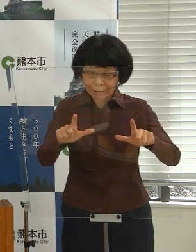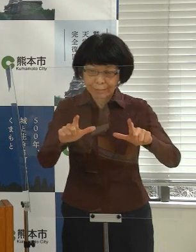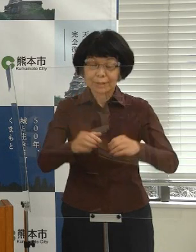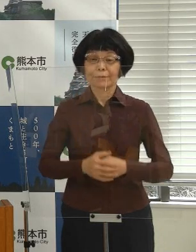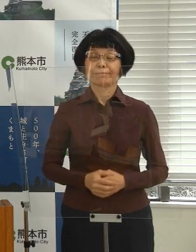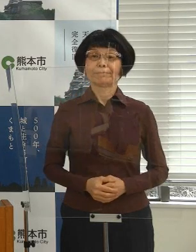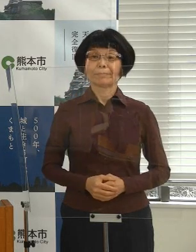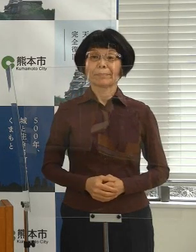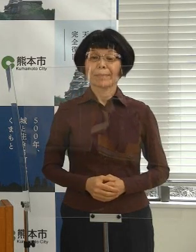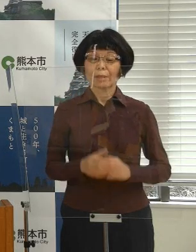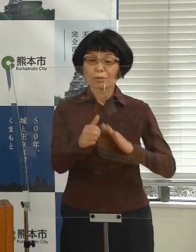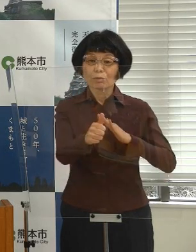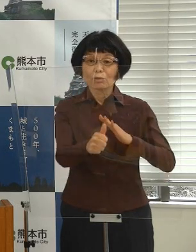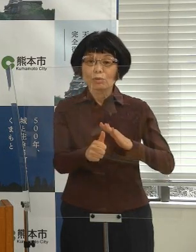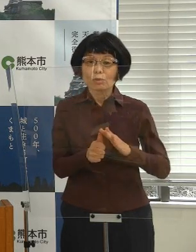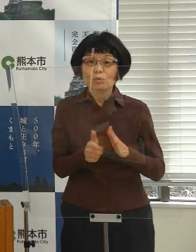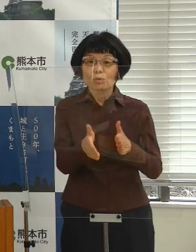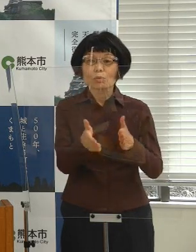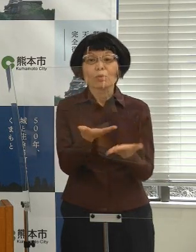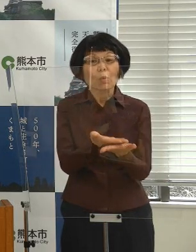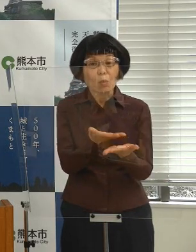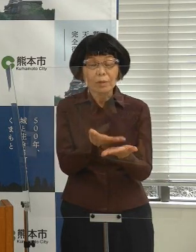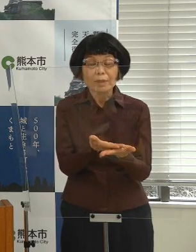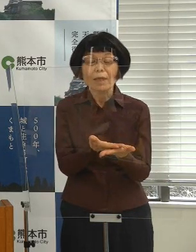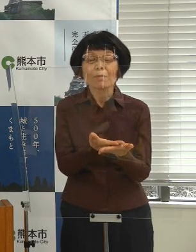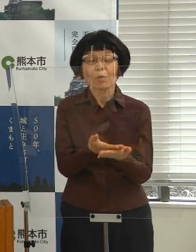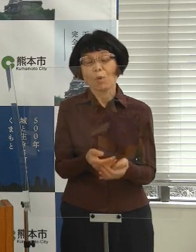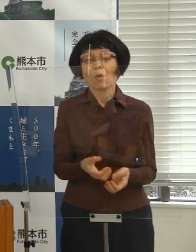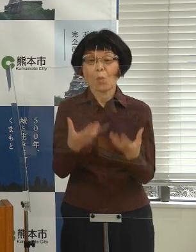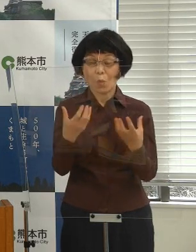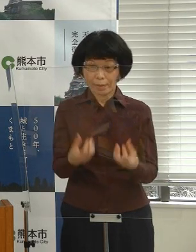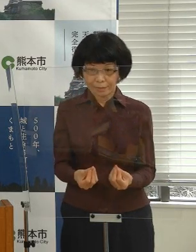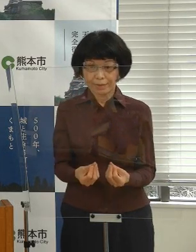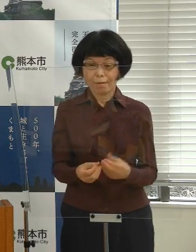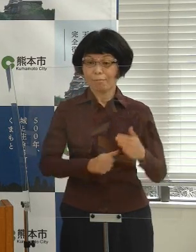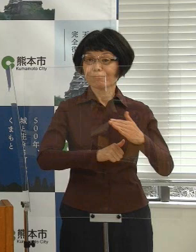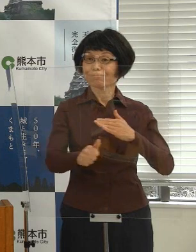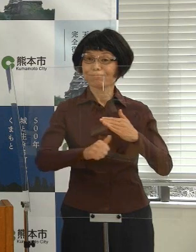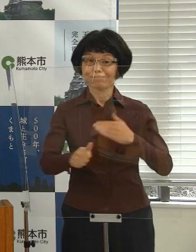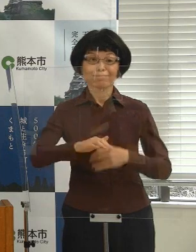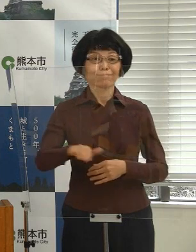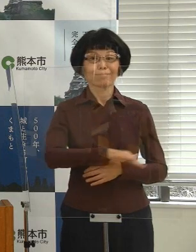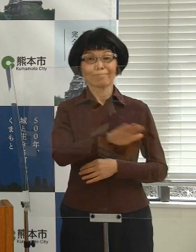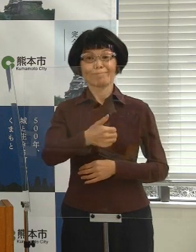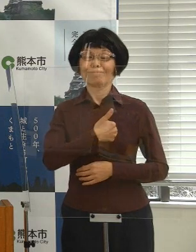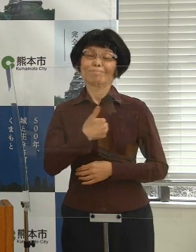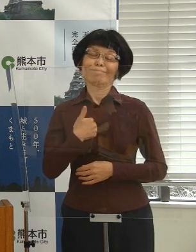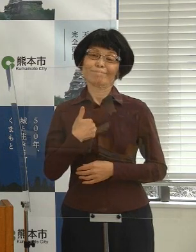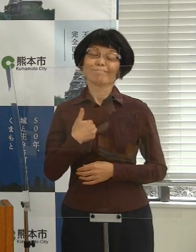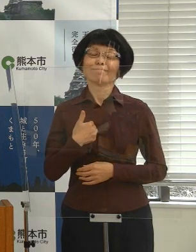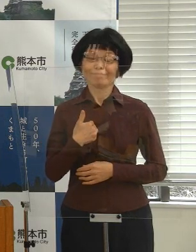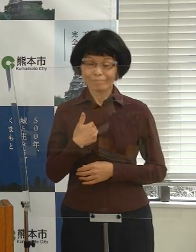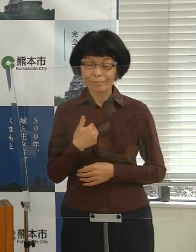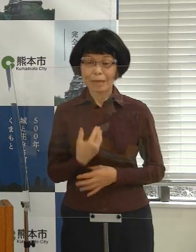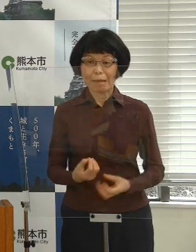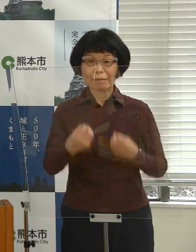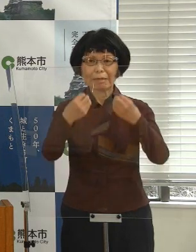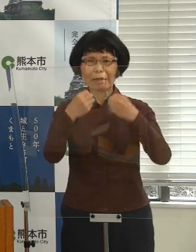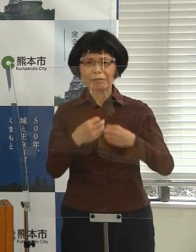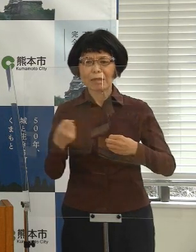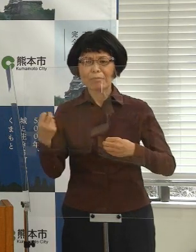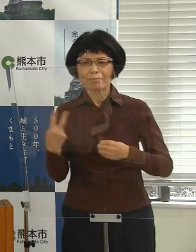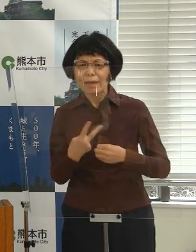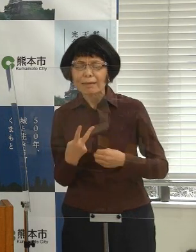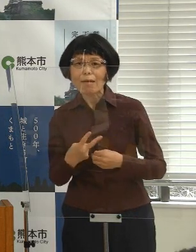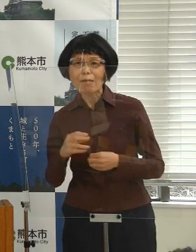自粛要請も解除されまして外出する機会も増えていると思いますが、感染の再拡大につなが